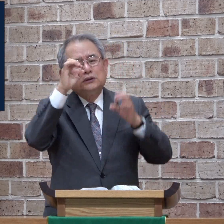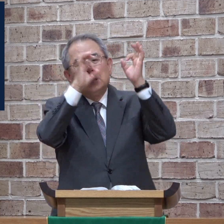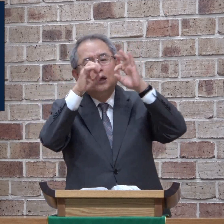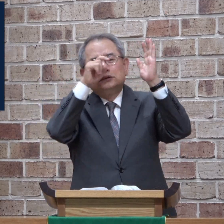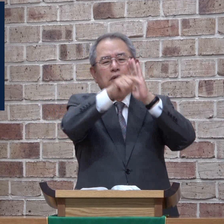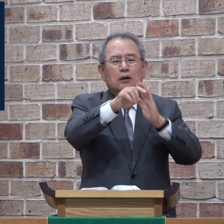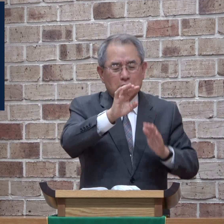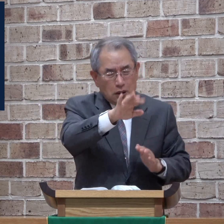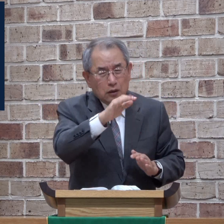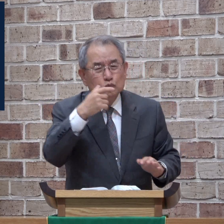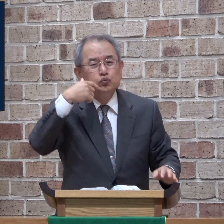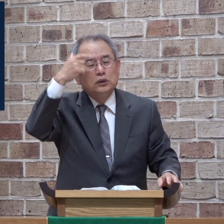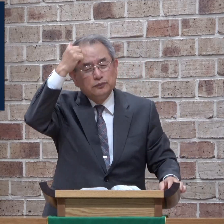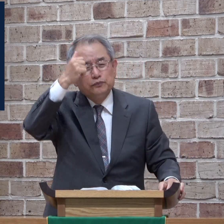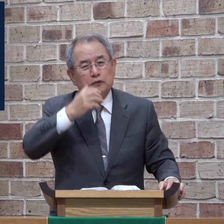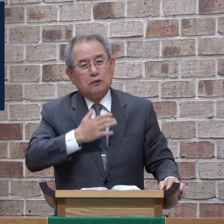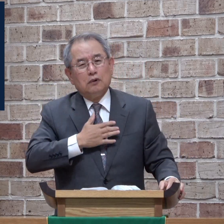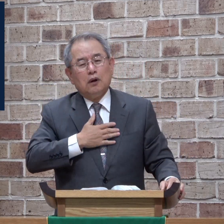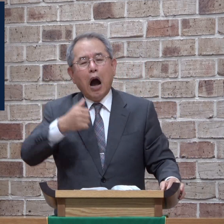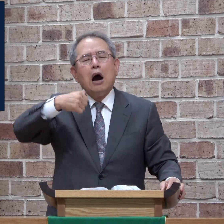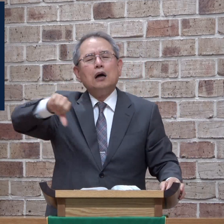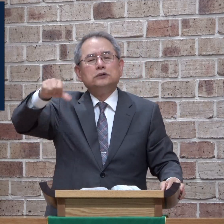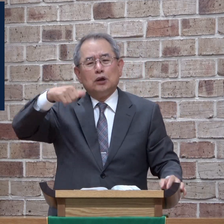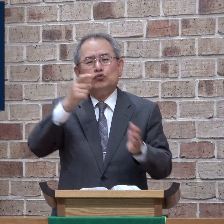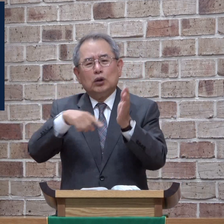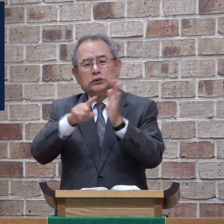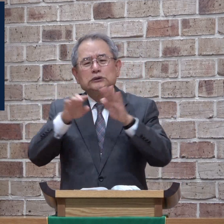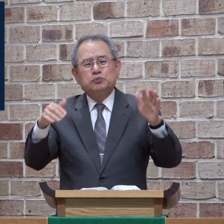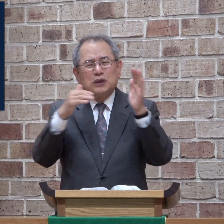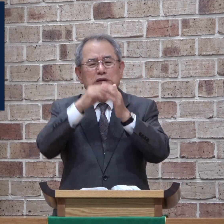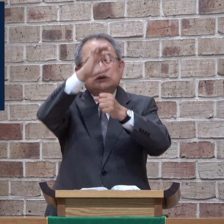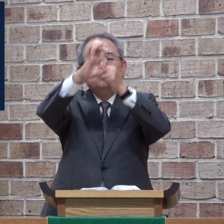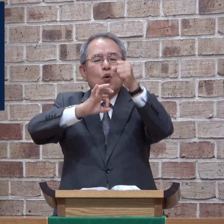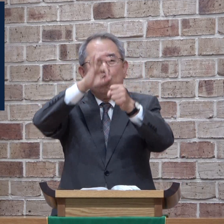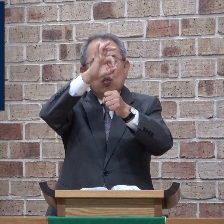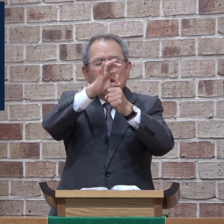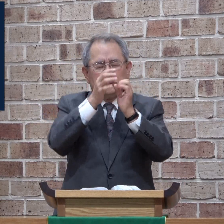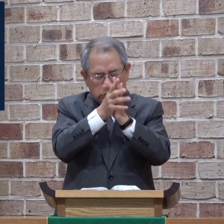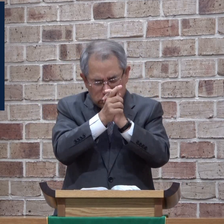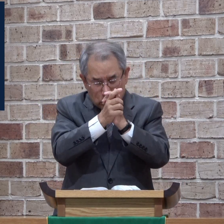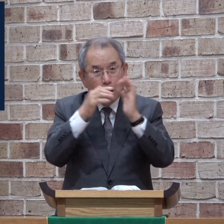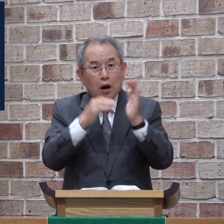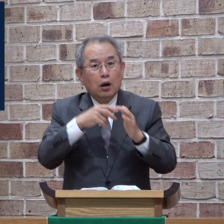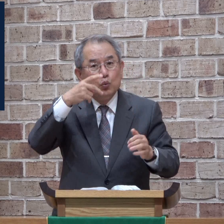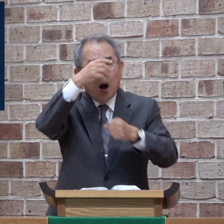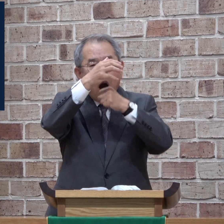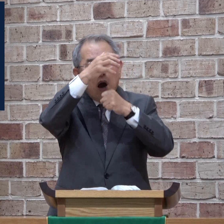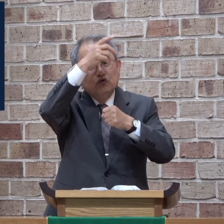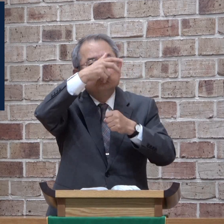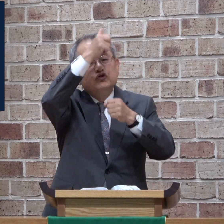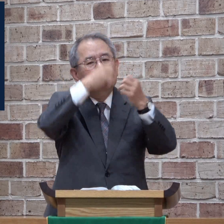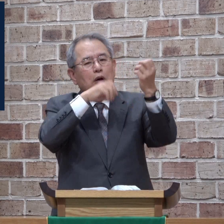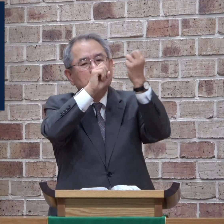목사님을 찾아가 목사님 제 아들이 10년 동안 아들을 위해 기도해도 하나님이 응답해